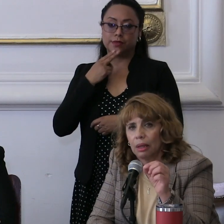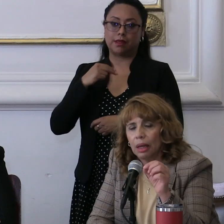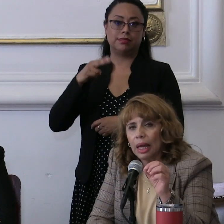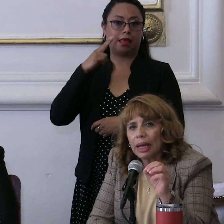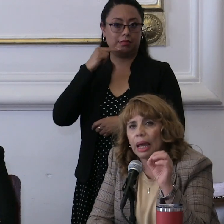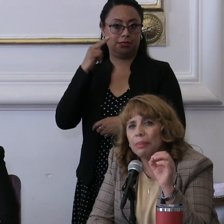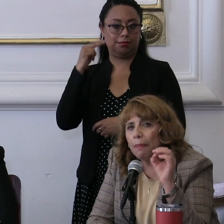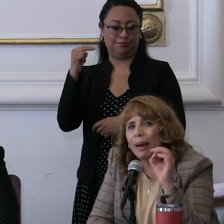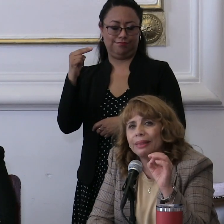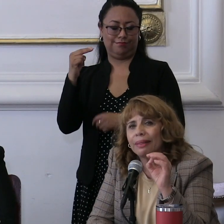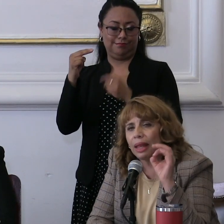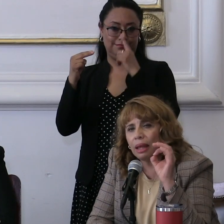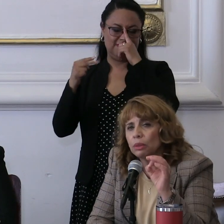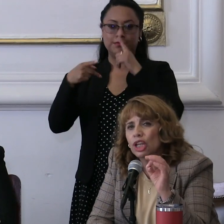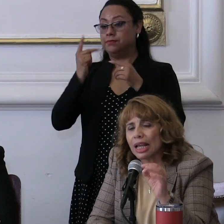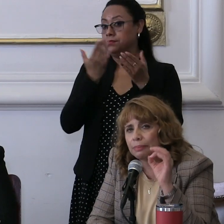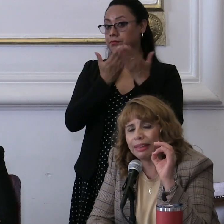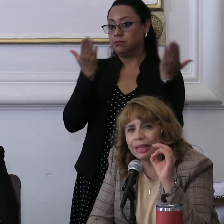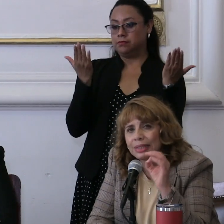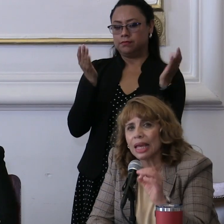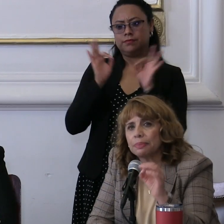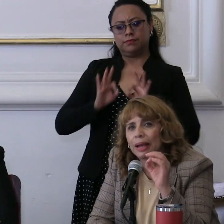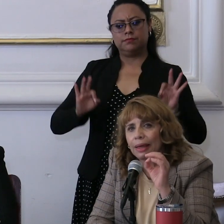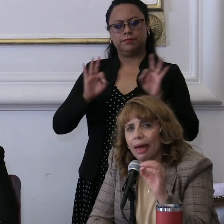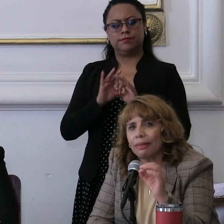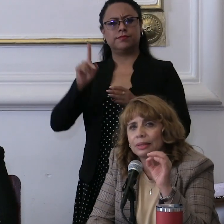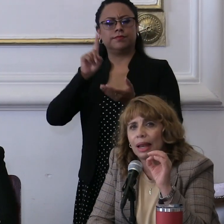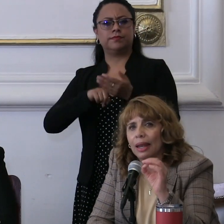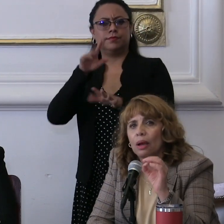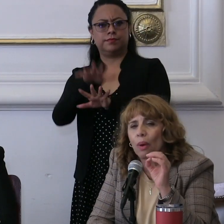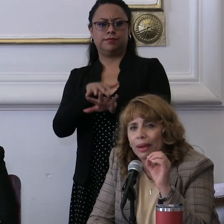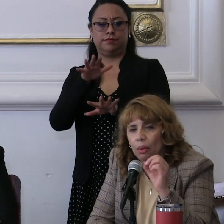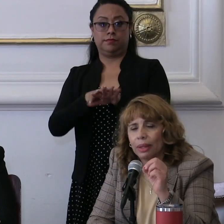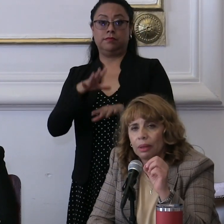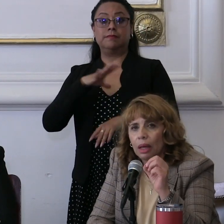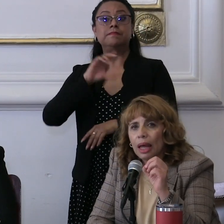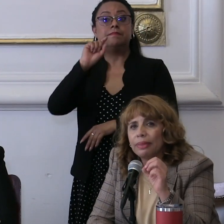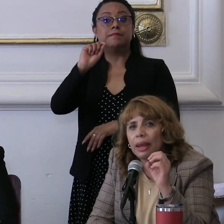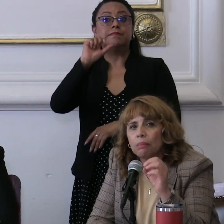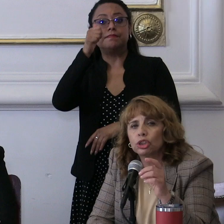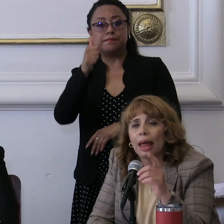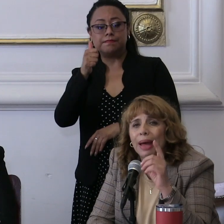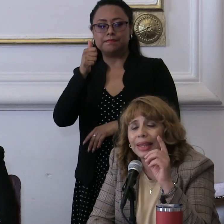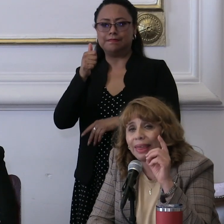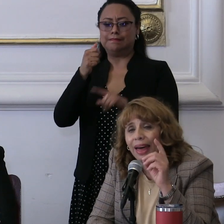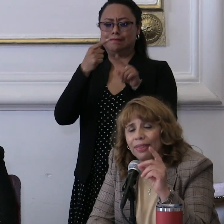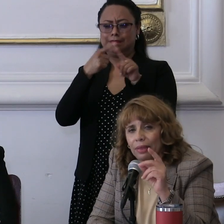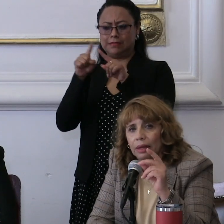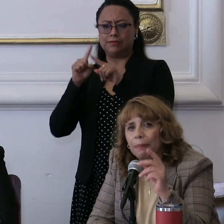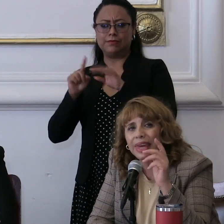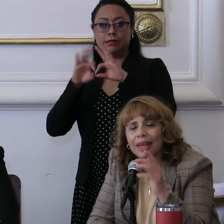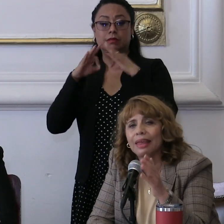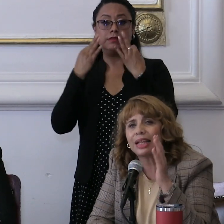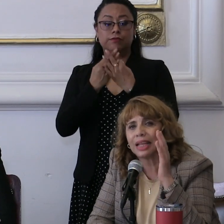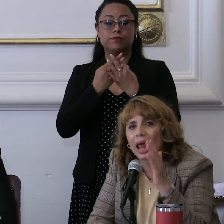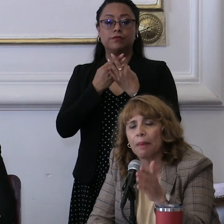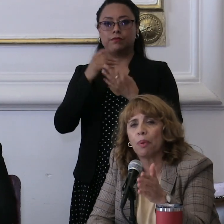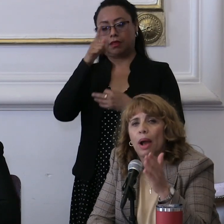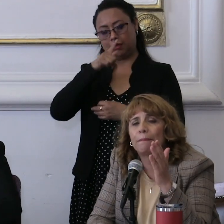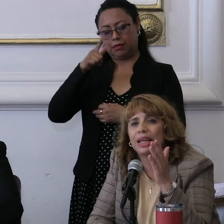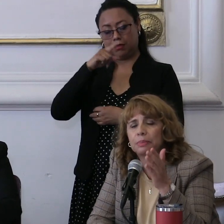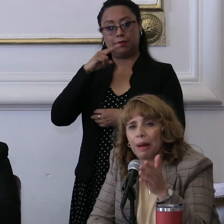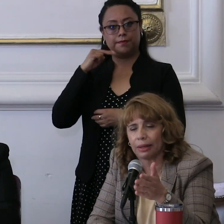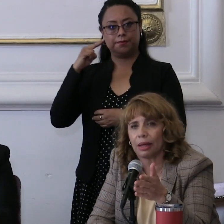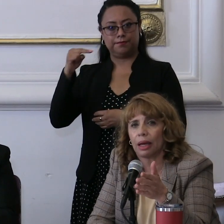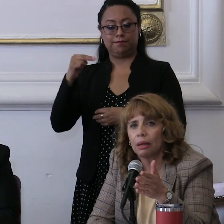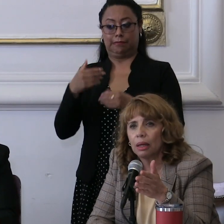importante? Que en Milpa Alta tenemos de las 26 variedades de la lengua náhuatl, tenemos la variedad que viene desde la